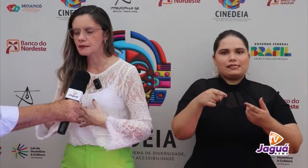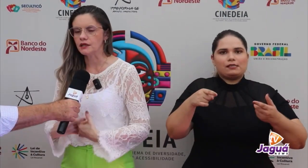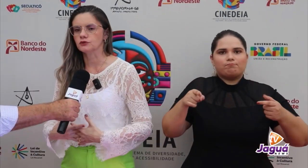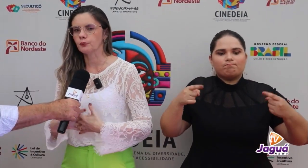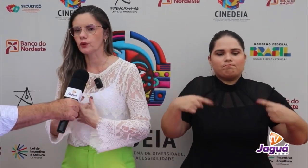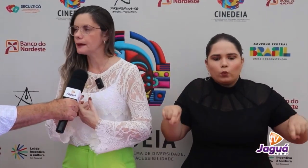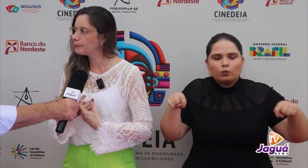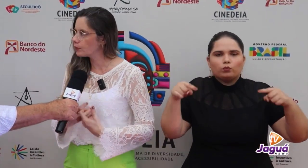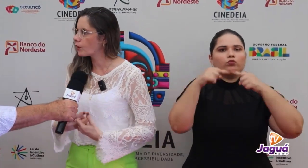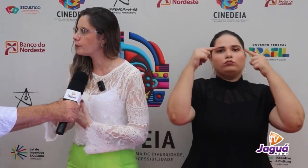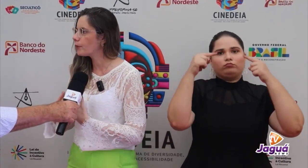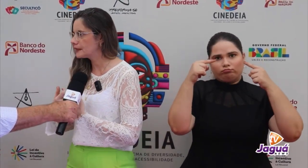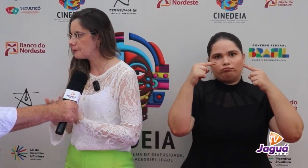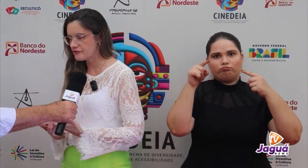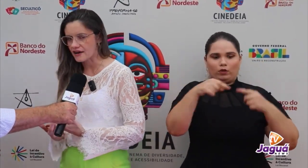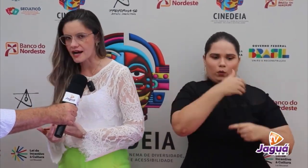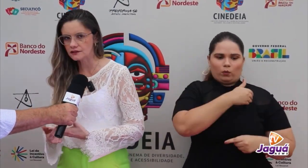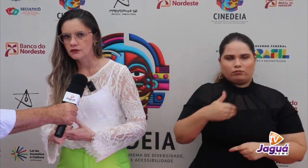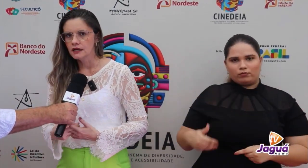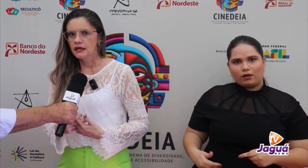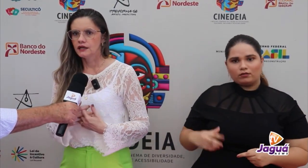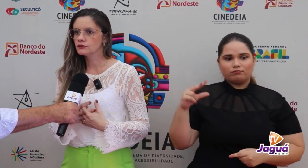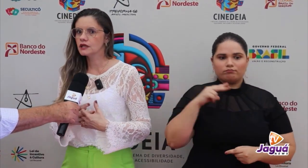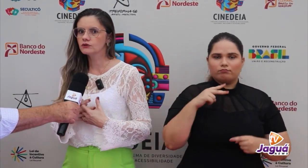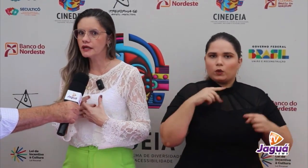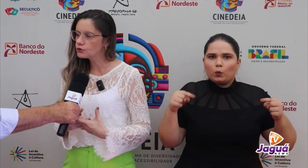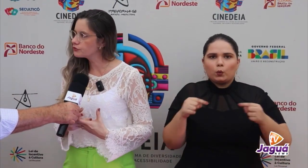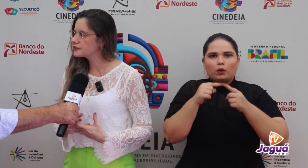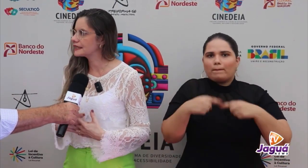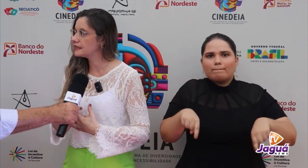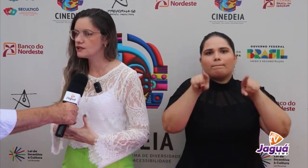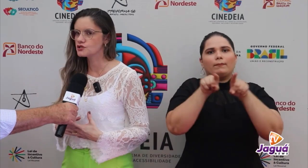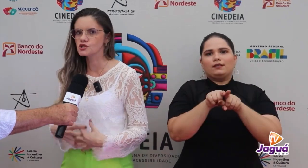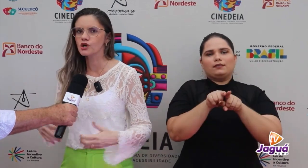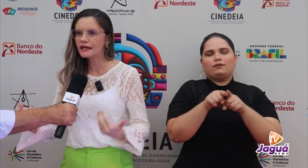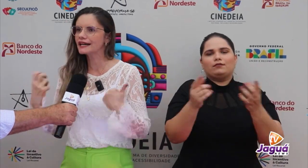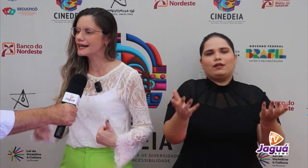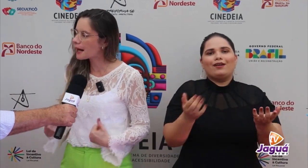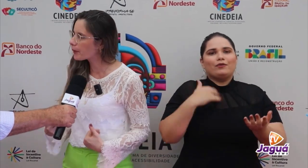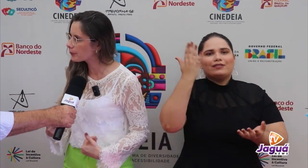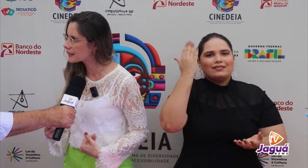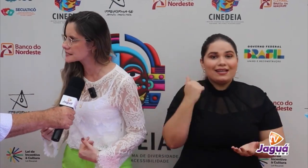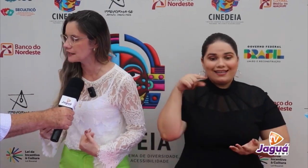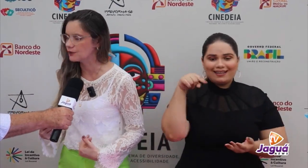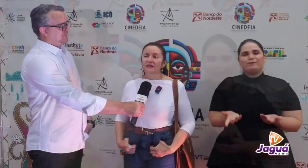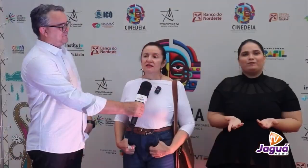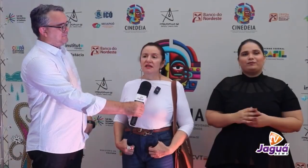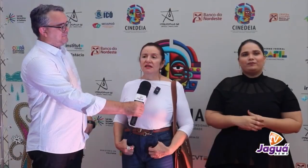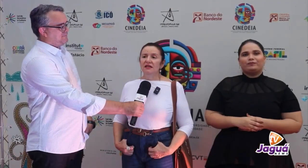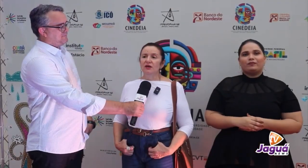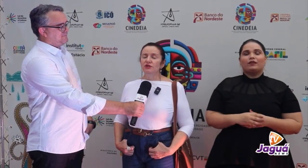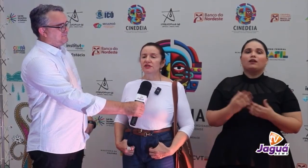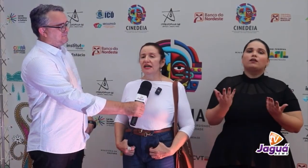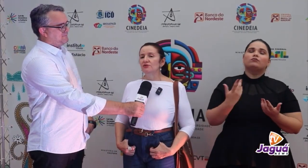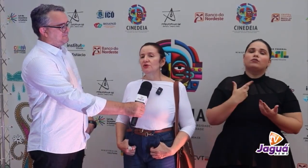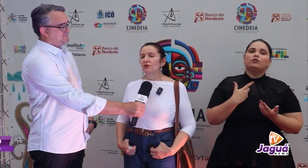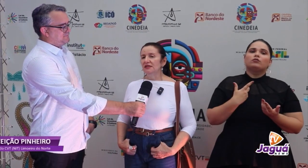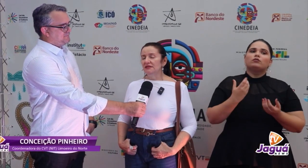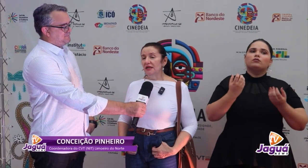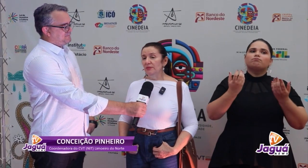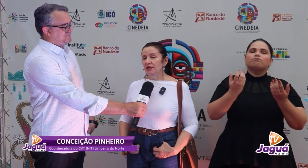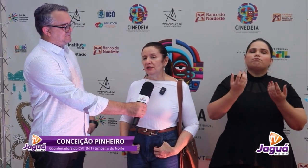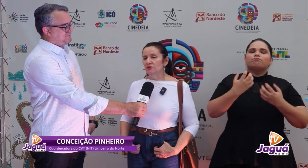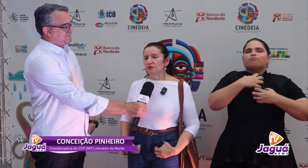Esse casamento, o poder público com o poder privado, eu não tenho nem dúvida que isso só quem ganha é a população. Dizer que é um estado